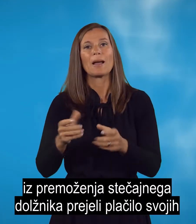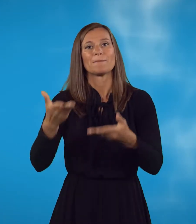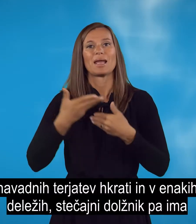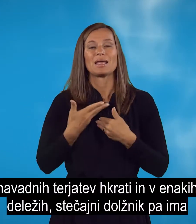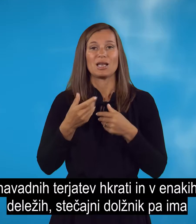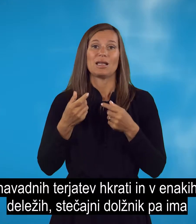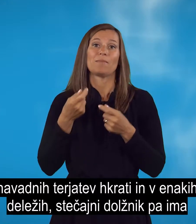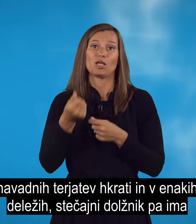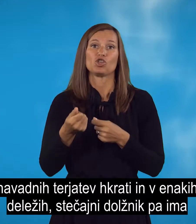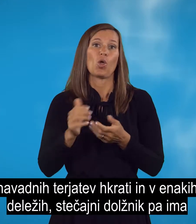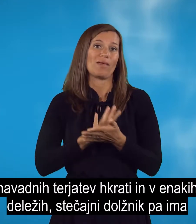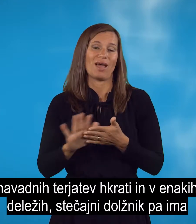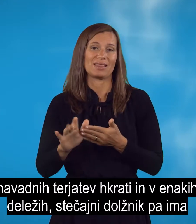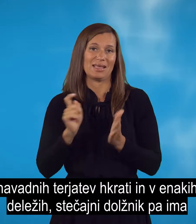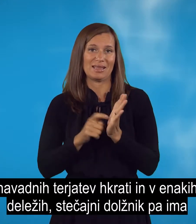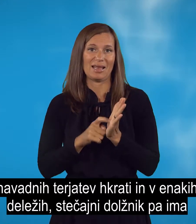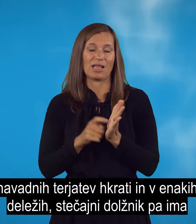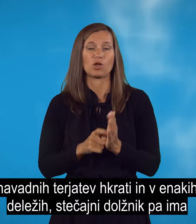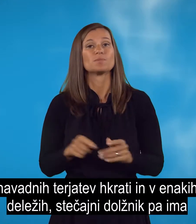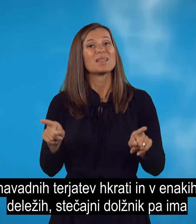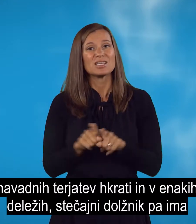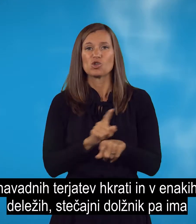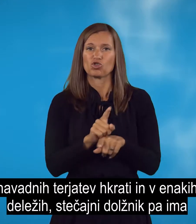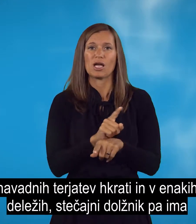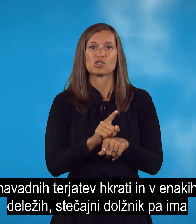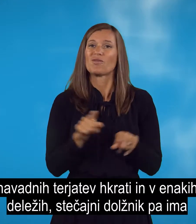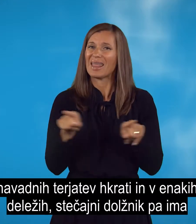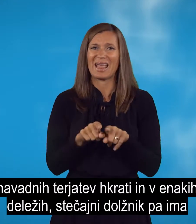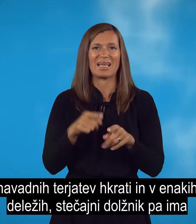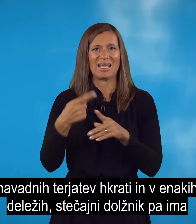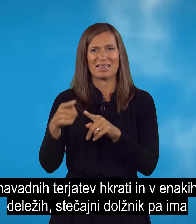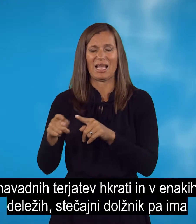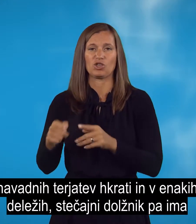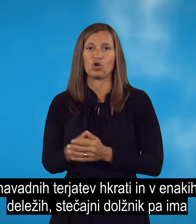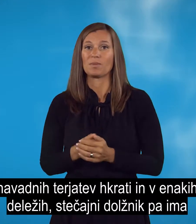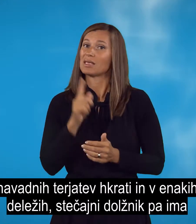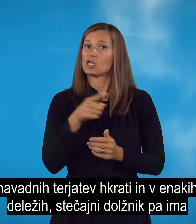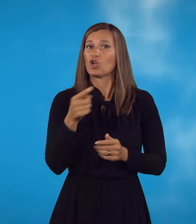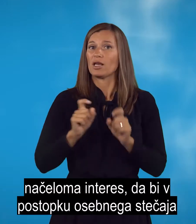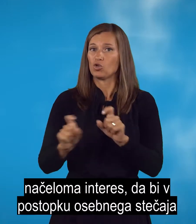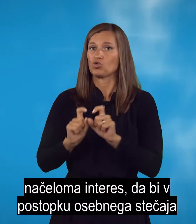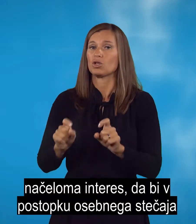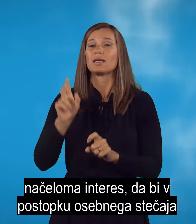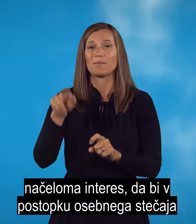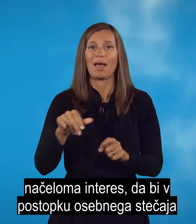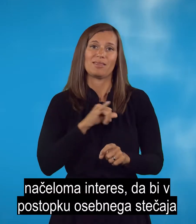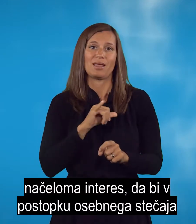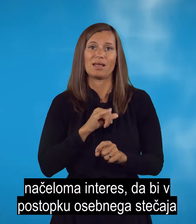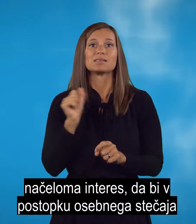svojih navadnih terjatev hkrati in v enakih deležih. Stečajni dolžnik pa ima načeloma interes, da bi v